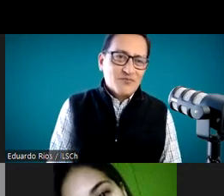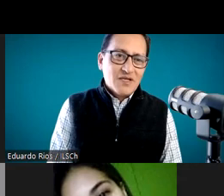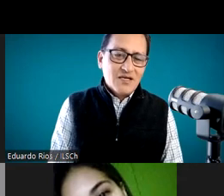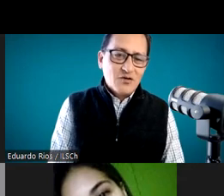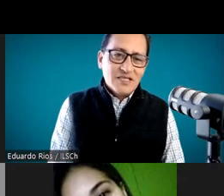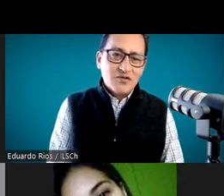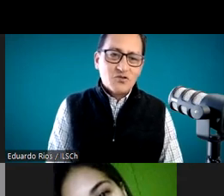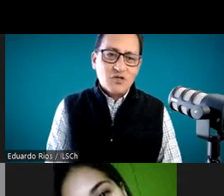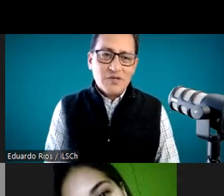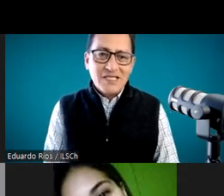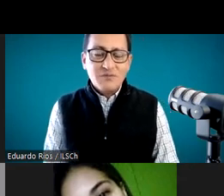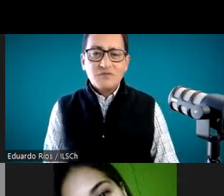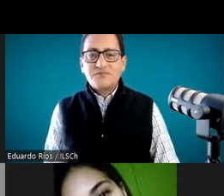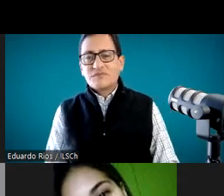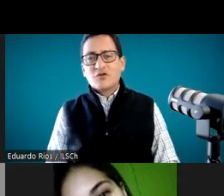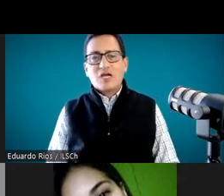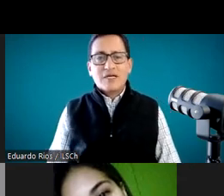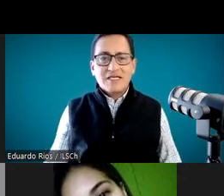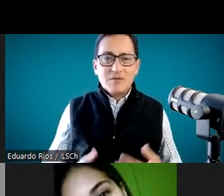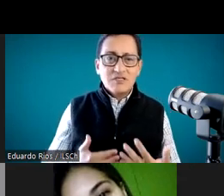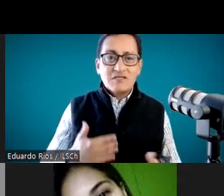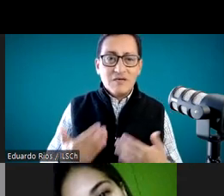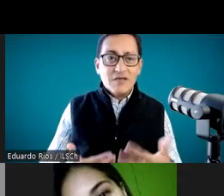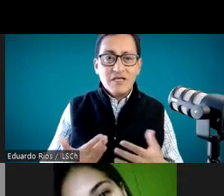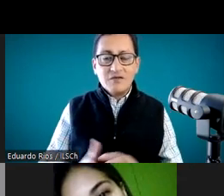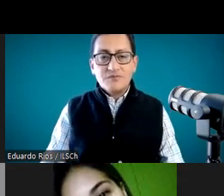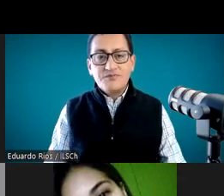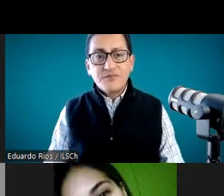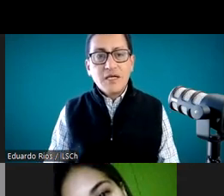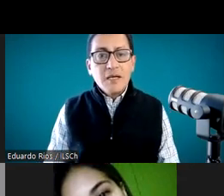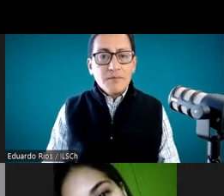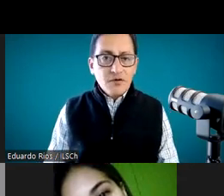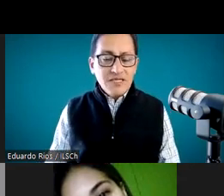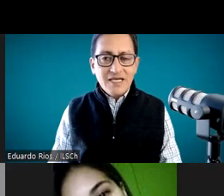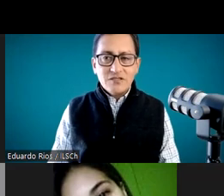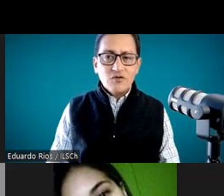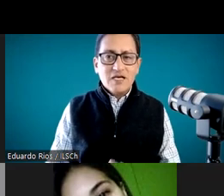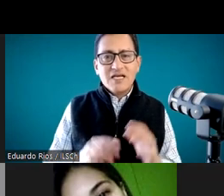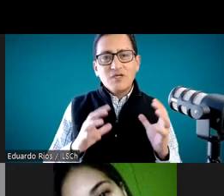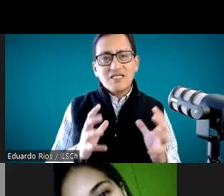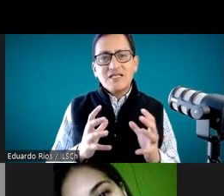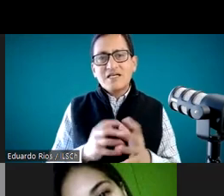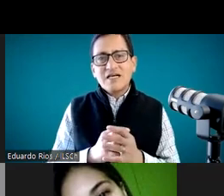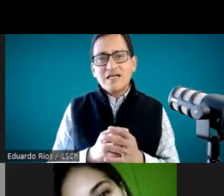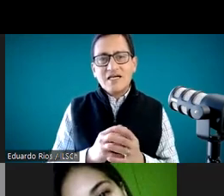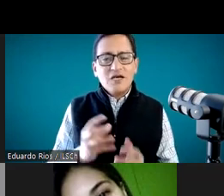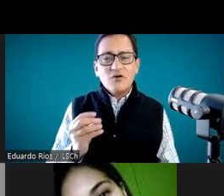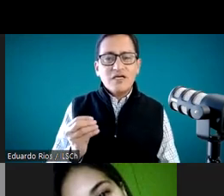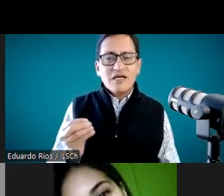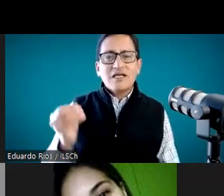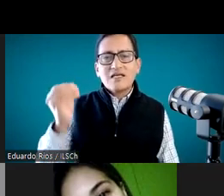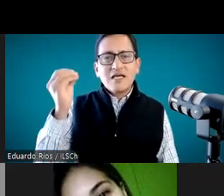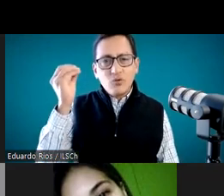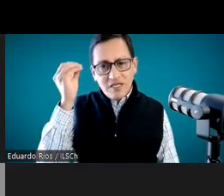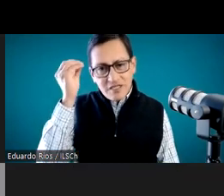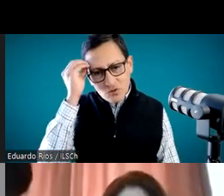cualquier cosa que nosotros aprendamos, si no la practicamos se va perdiendo. Pero en este caso lo que queremos tratar de dejar algo